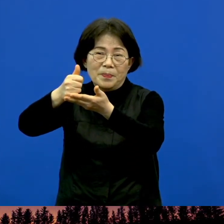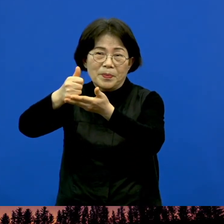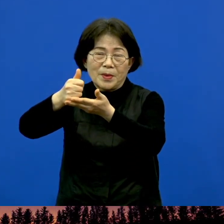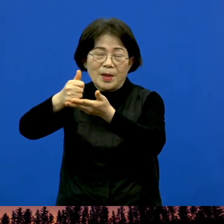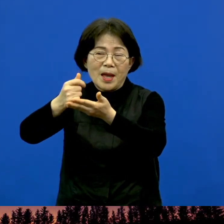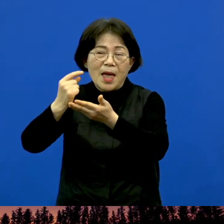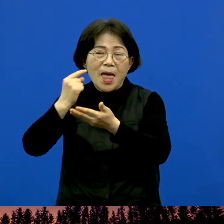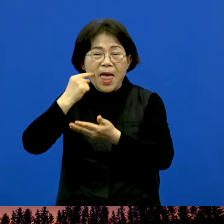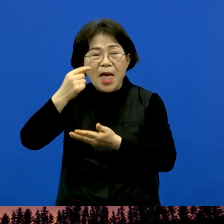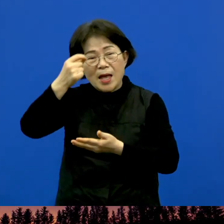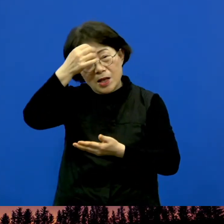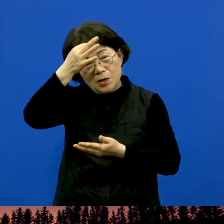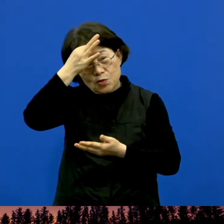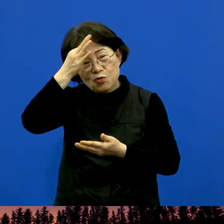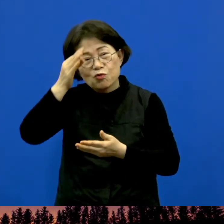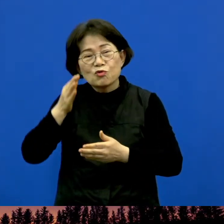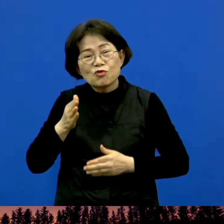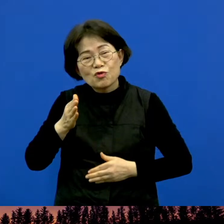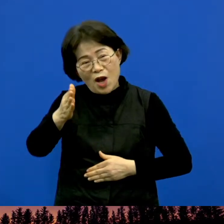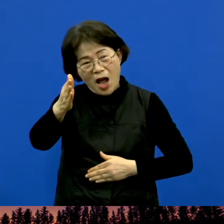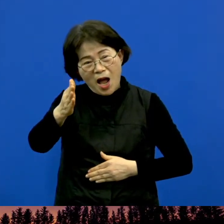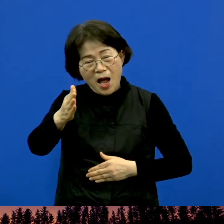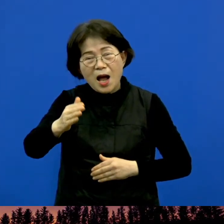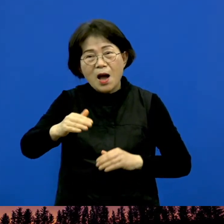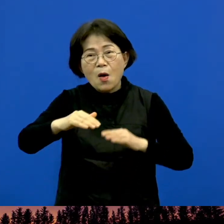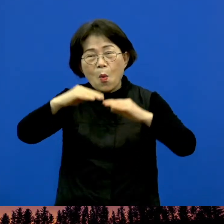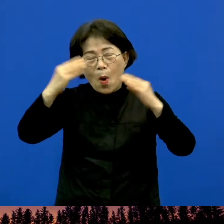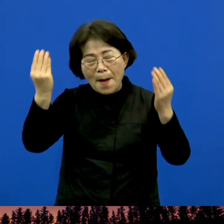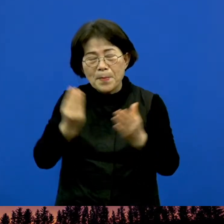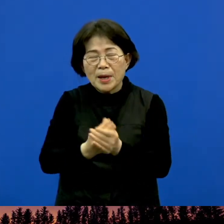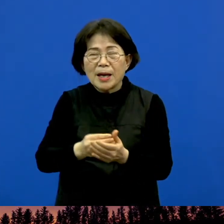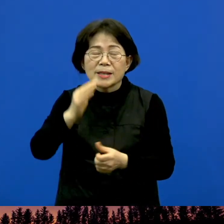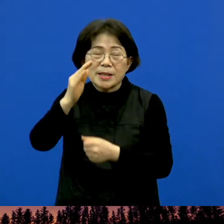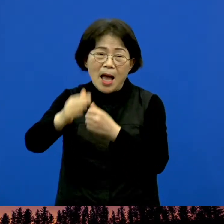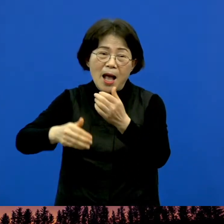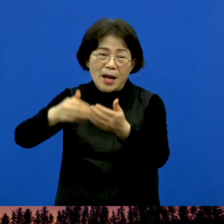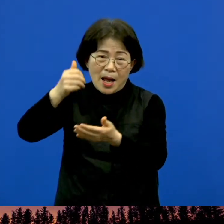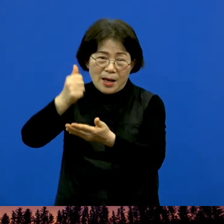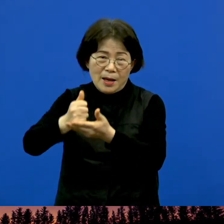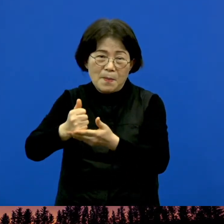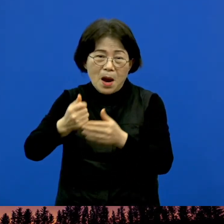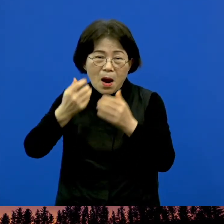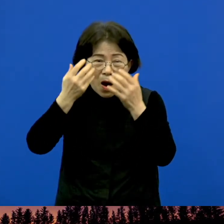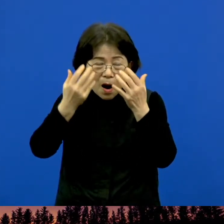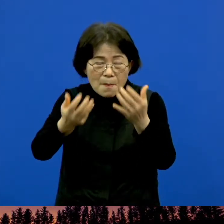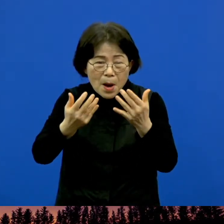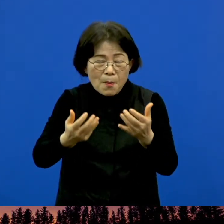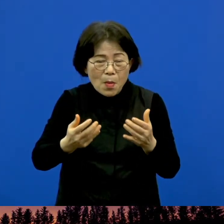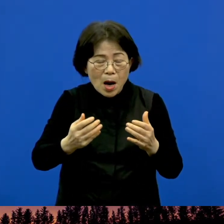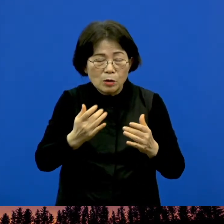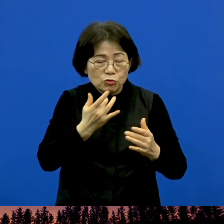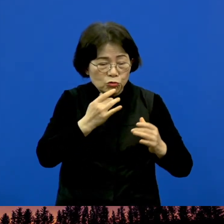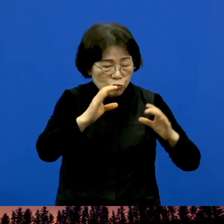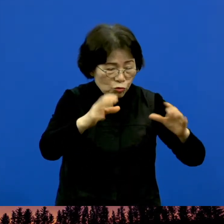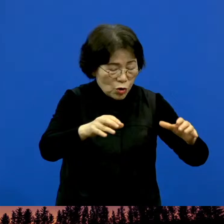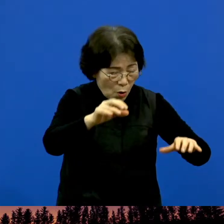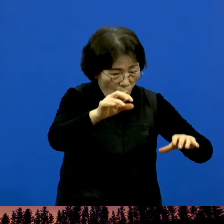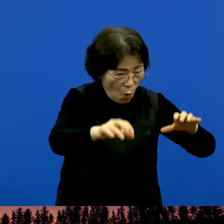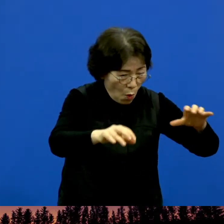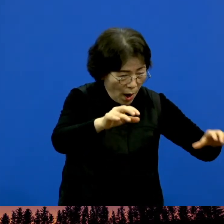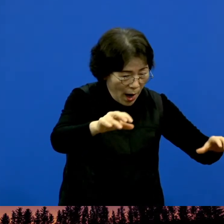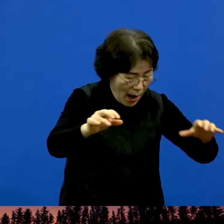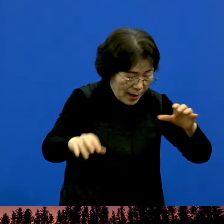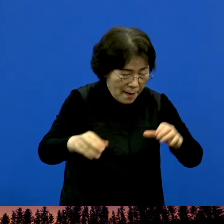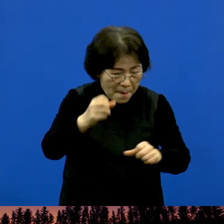그런 전문가야. 완벽하신 분. 그렇게 어마어마한 이 우주의 공간을 만드실 뿐만 아니라